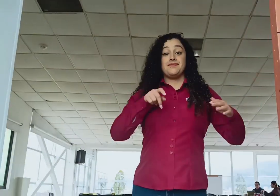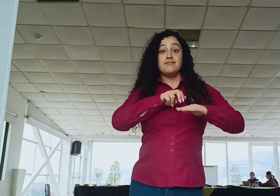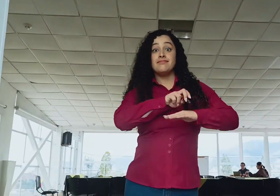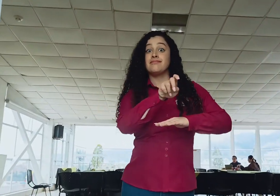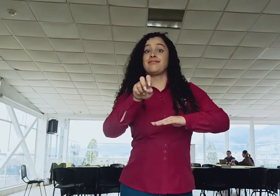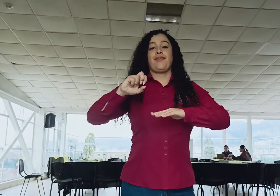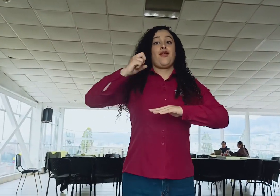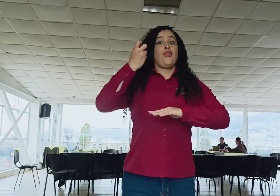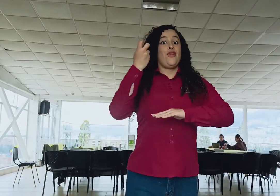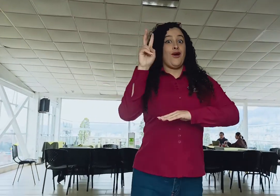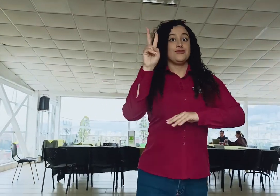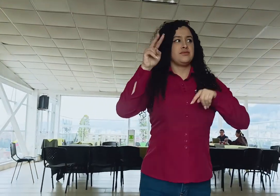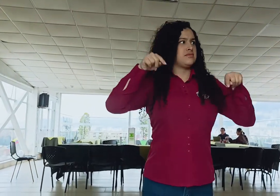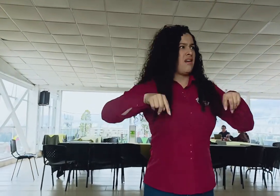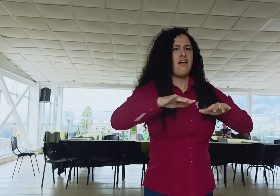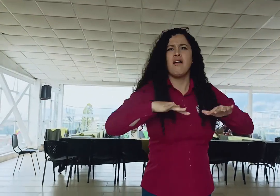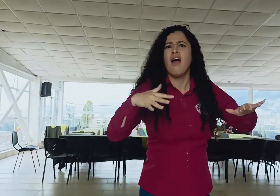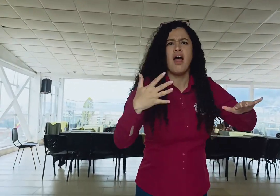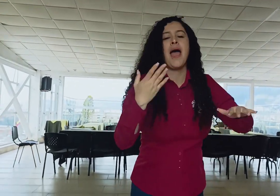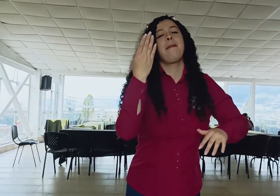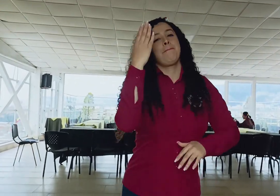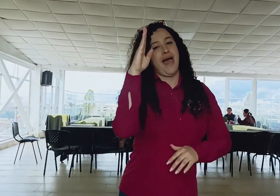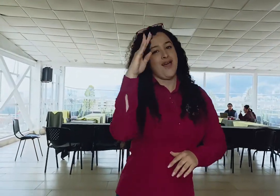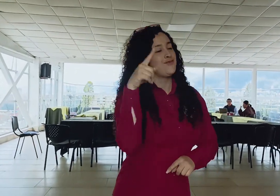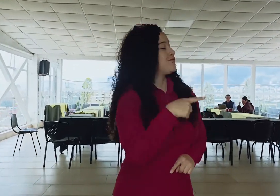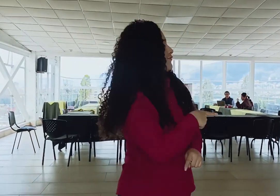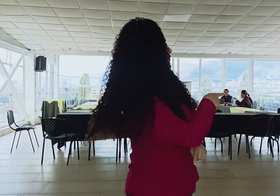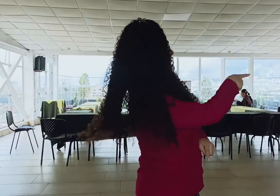aquí en el piso 12 encontrarán los baños